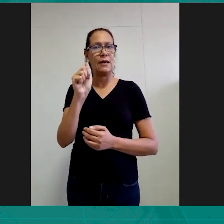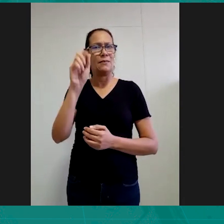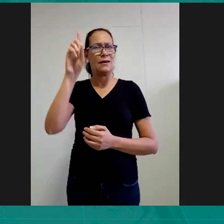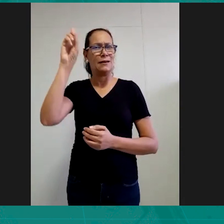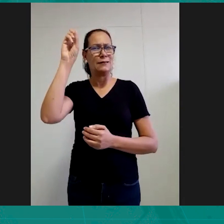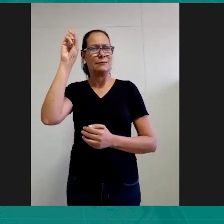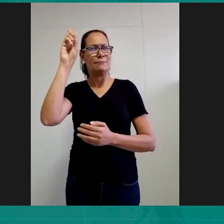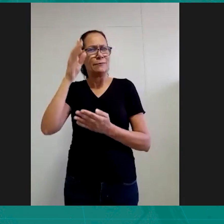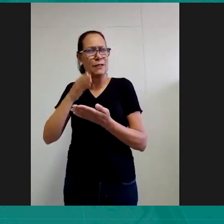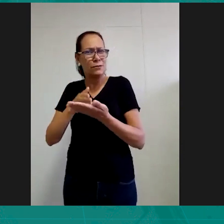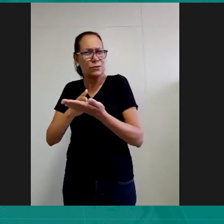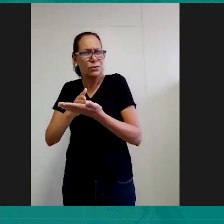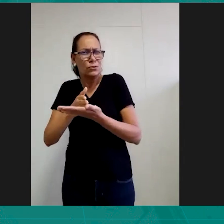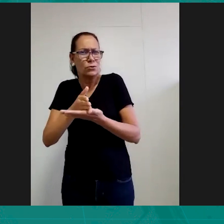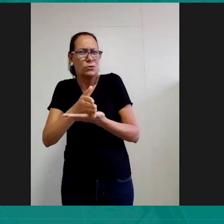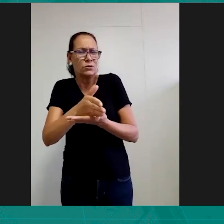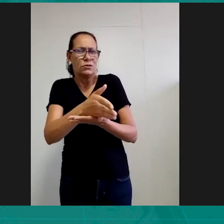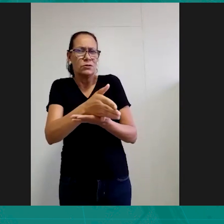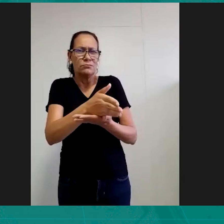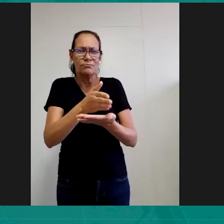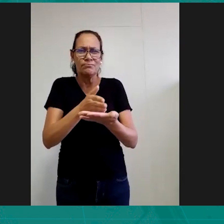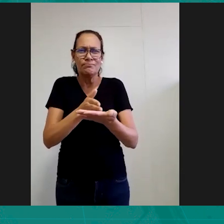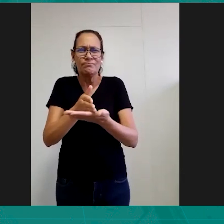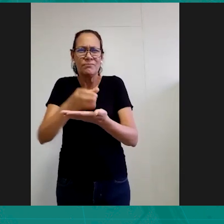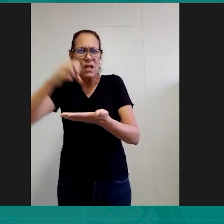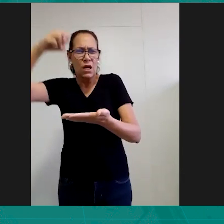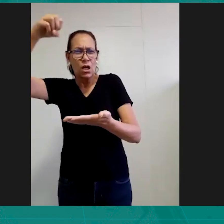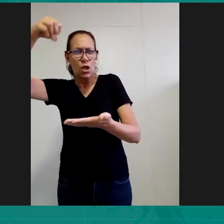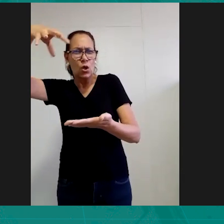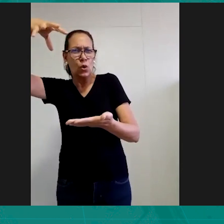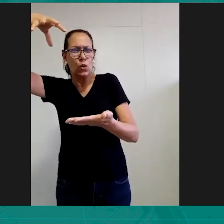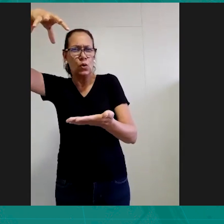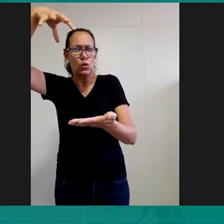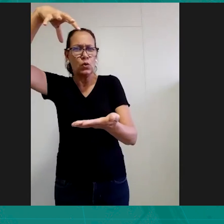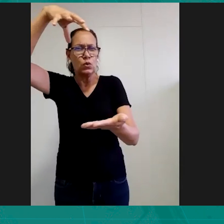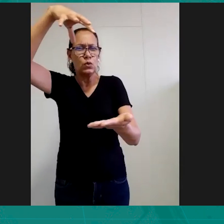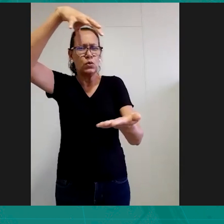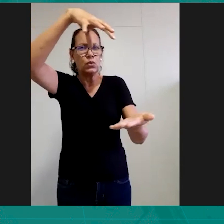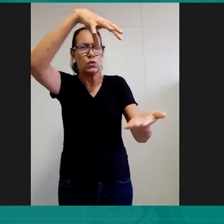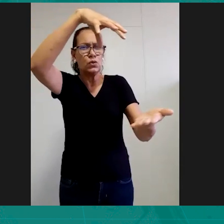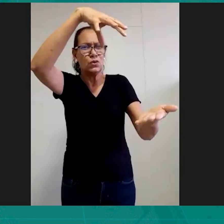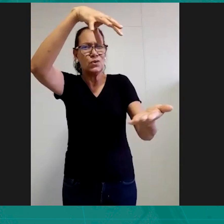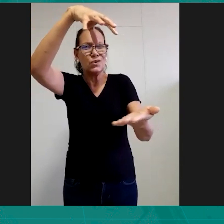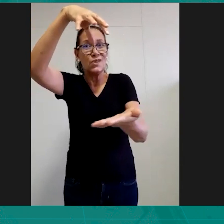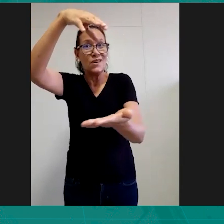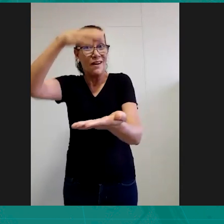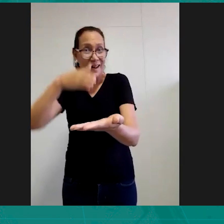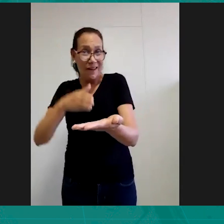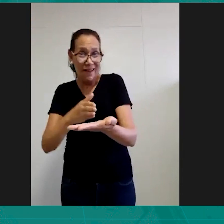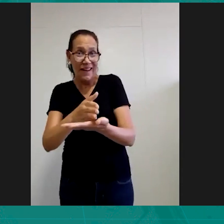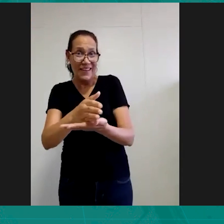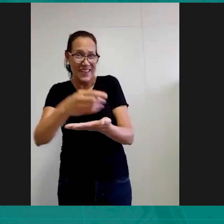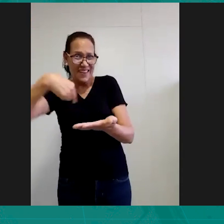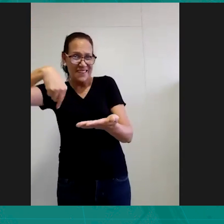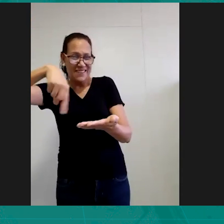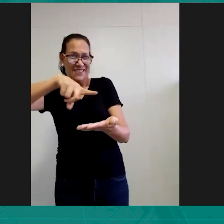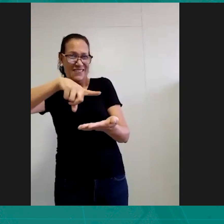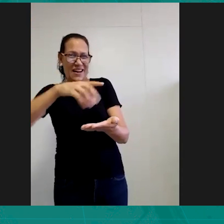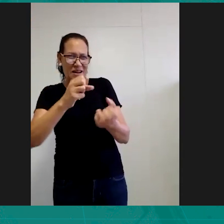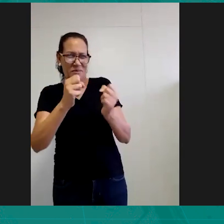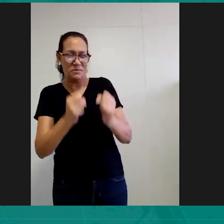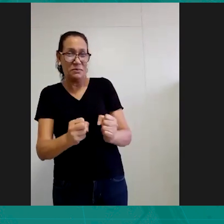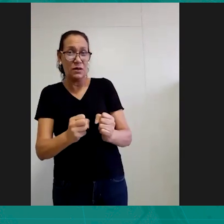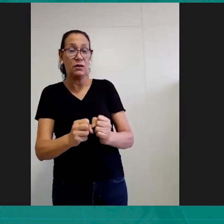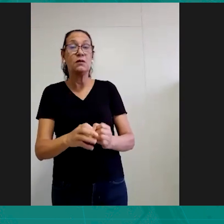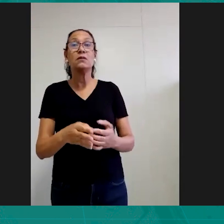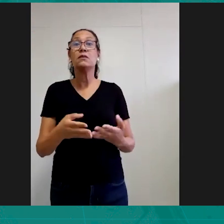candeia, tem um sinal externo iluminando, olha, por essa direção que você vai, não é isso? Aí você